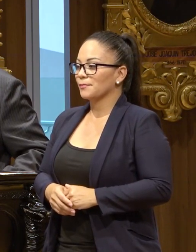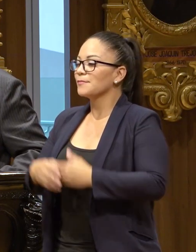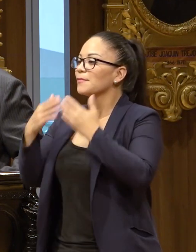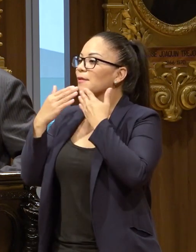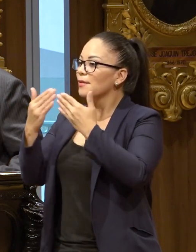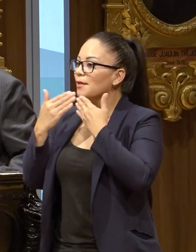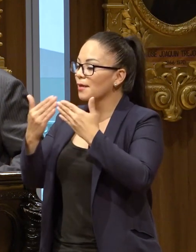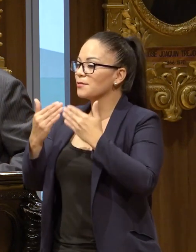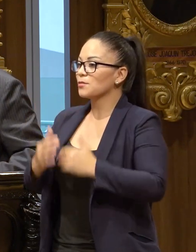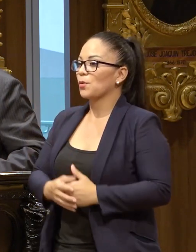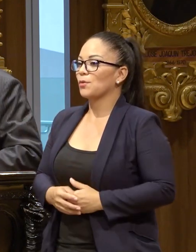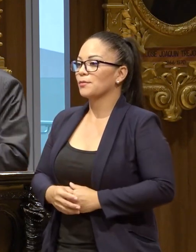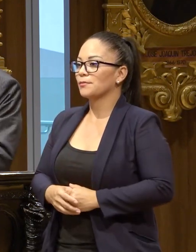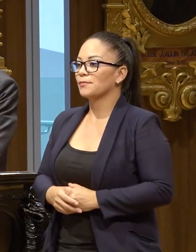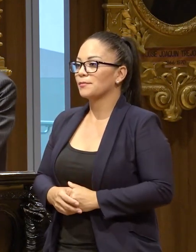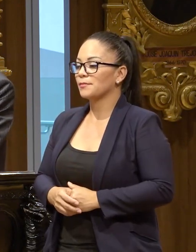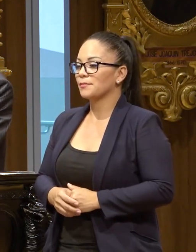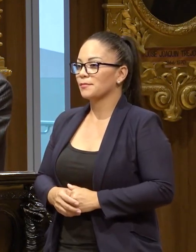Agradezco